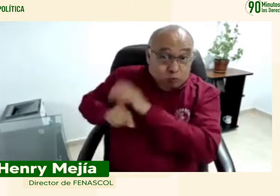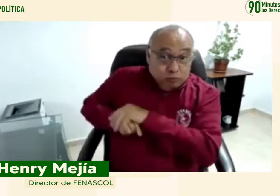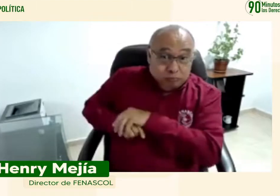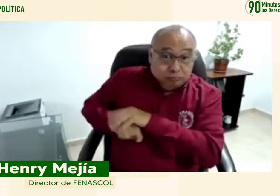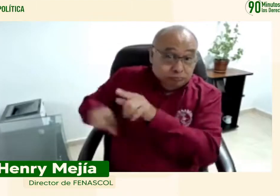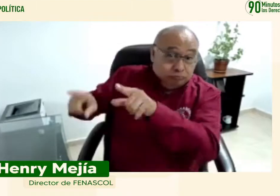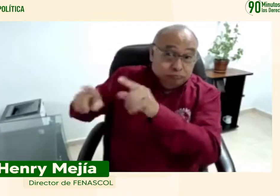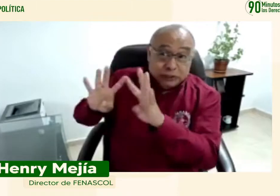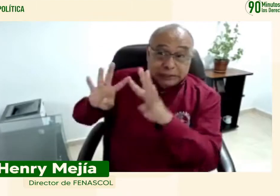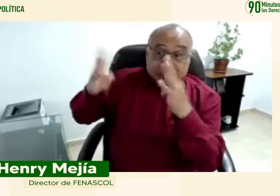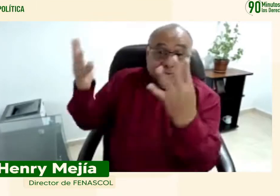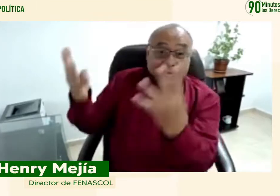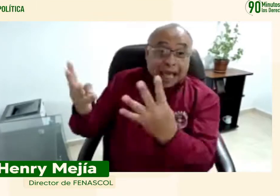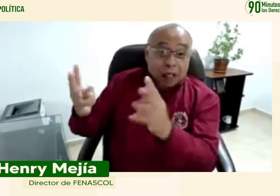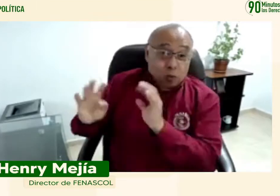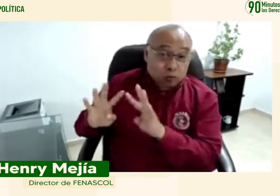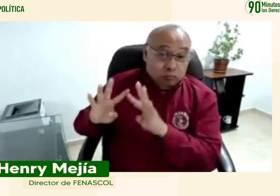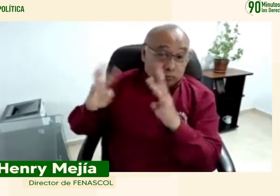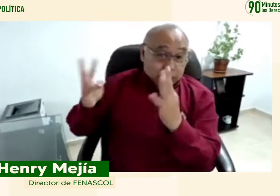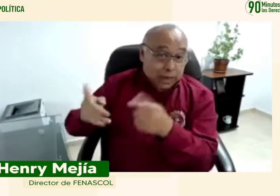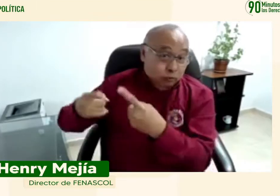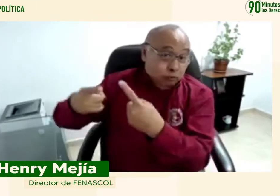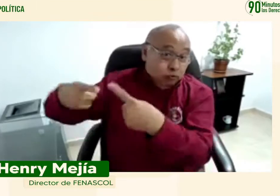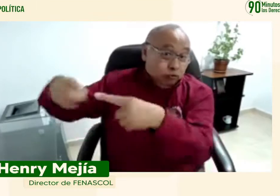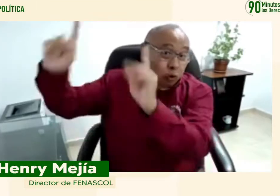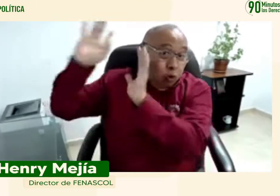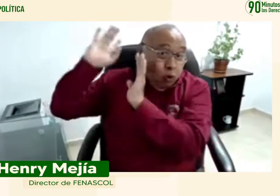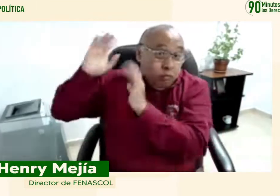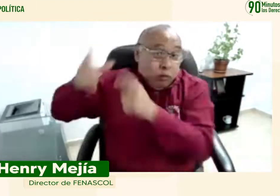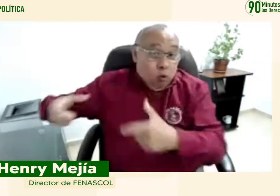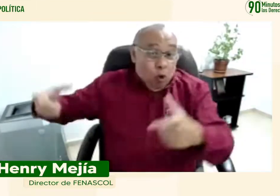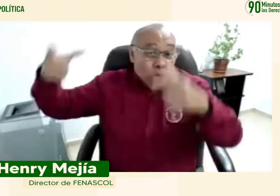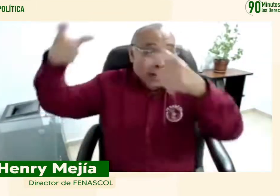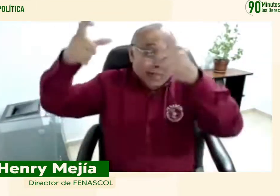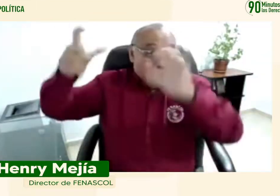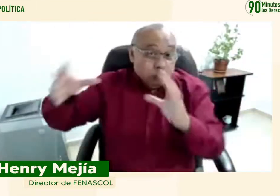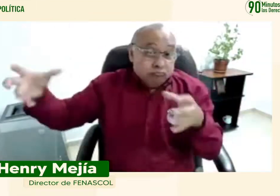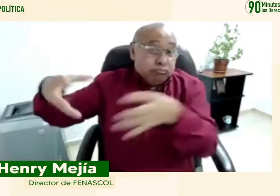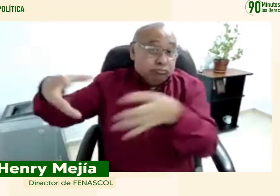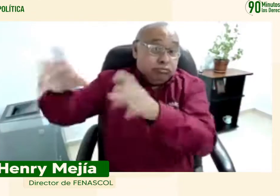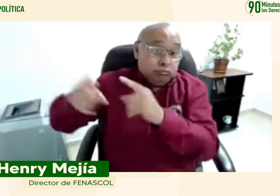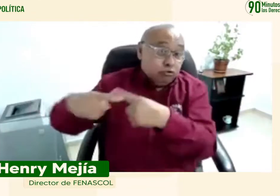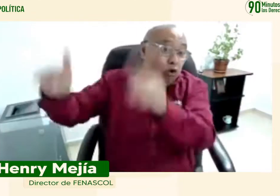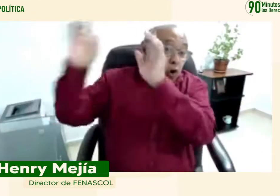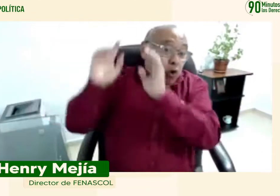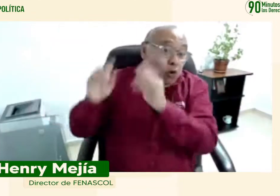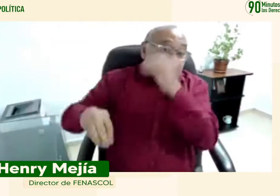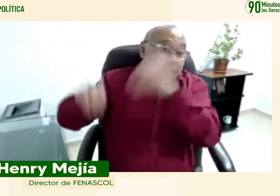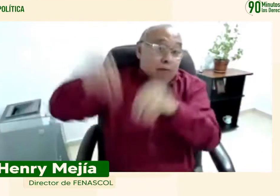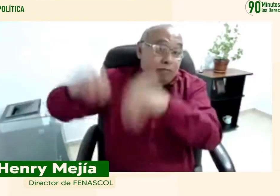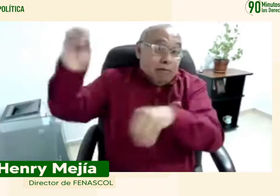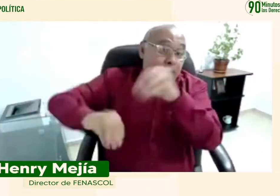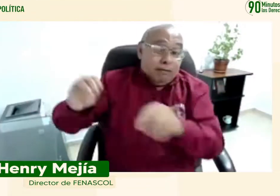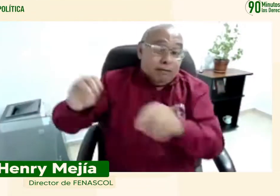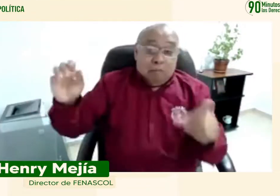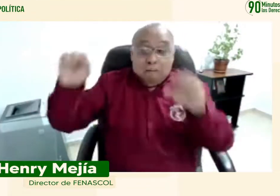de manera autónoma fue decisión y opinión pues de los senadores y del congreso como tal que la